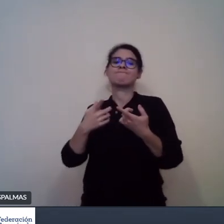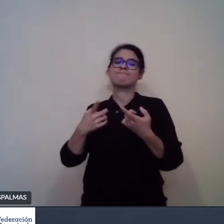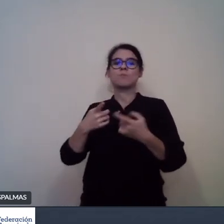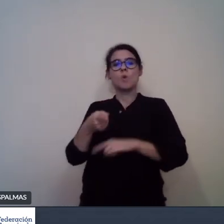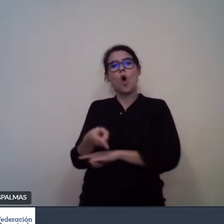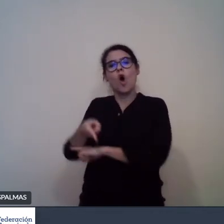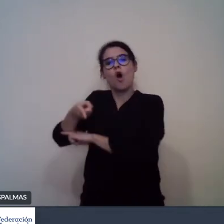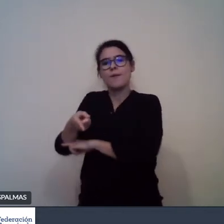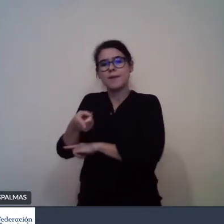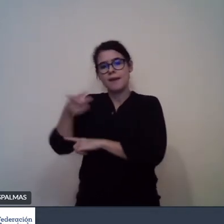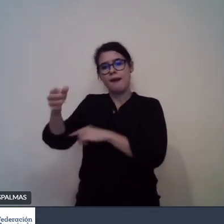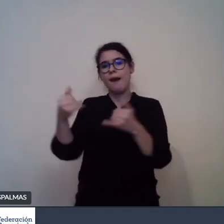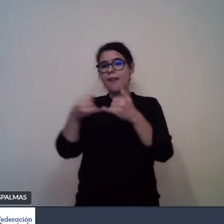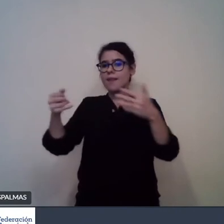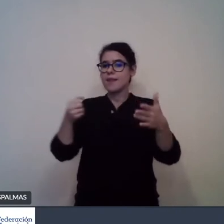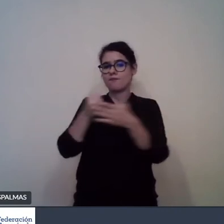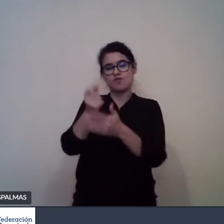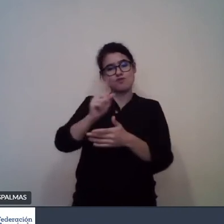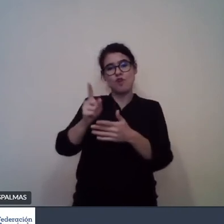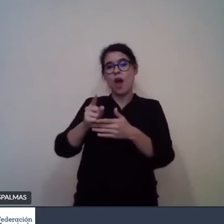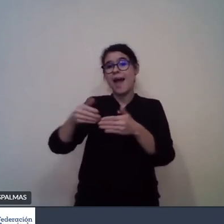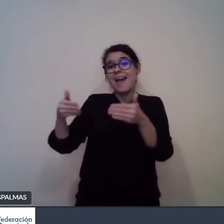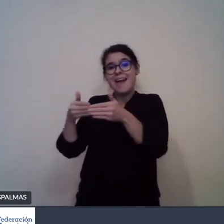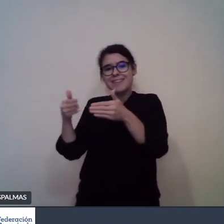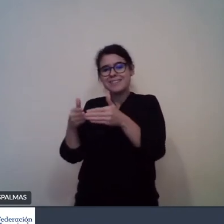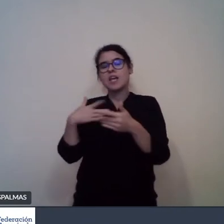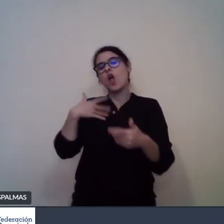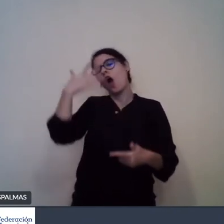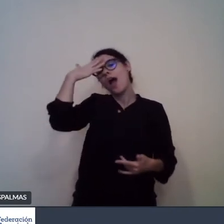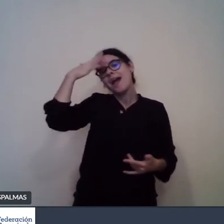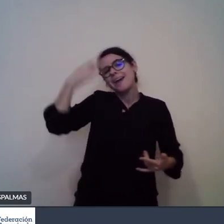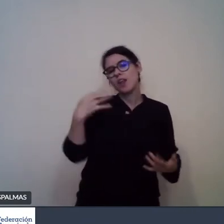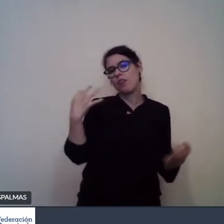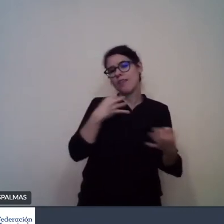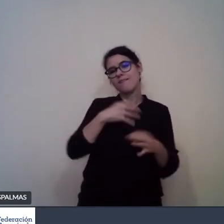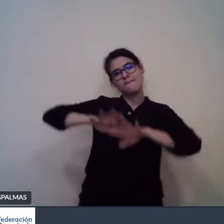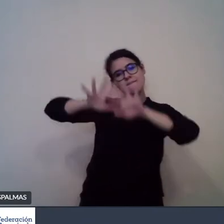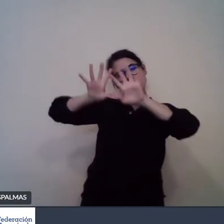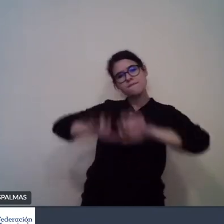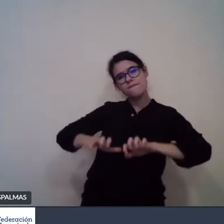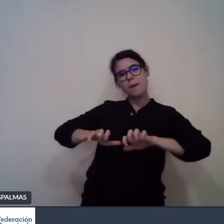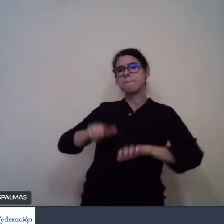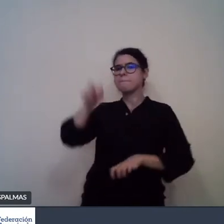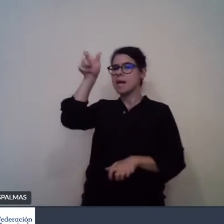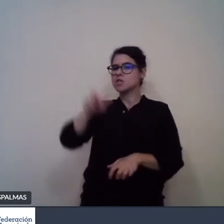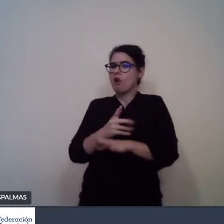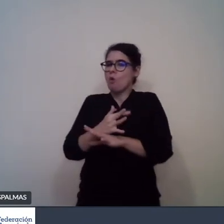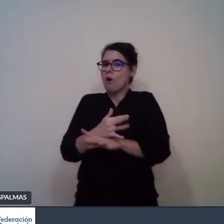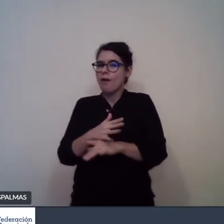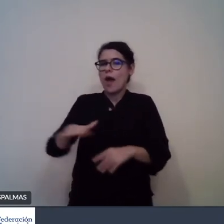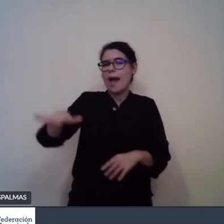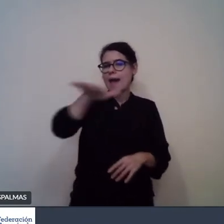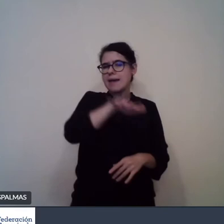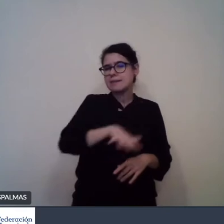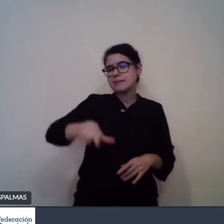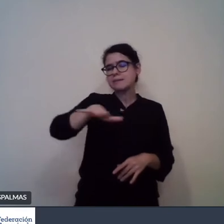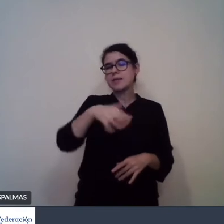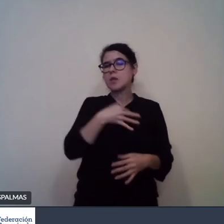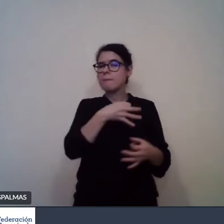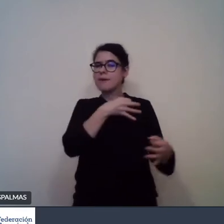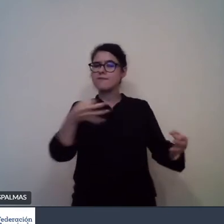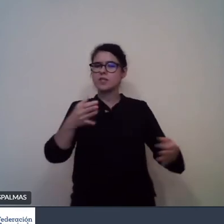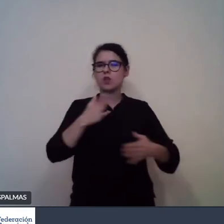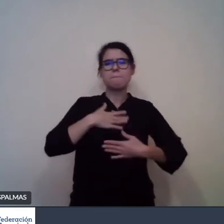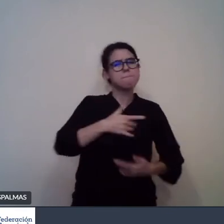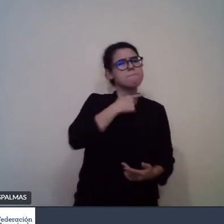fondo. Yo creo que hay que saber qué tipo de jugadores tenemos, y a pesar de que el spacing no sea el idóneo o el que nosotros pensaríamos que debería ser el